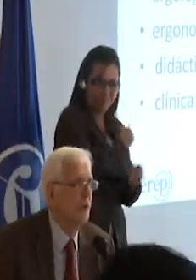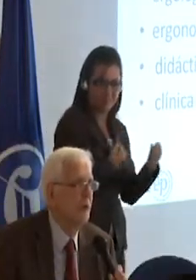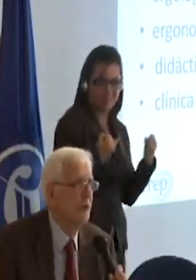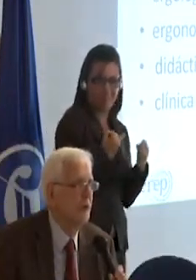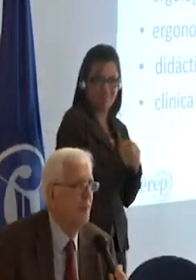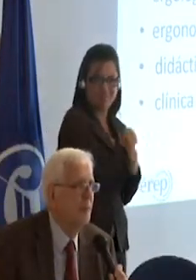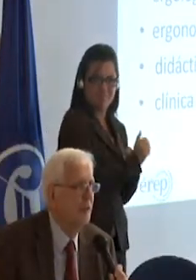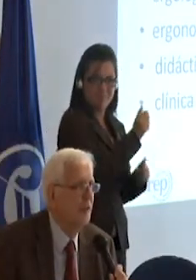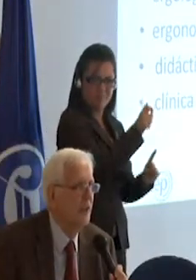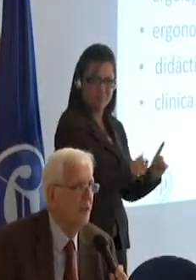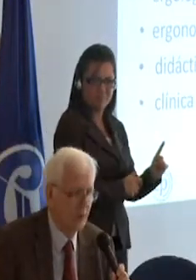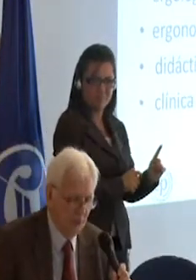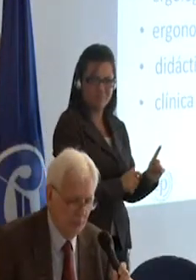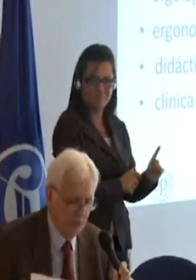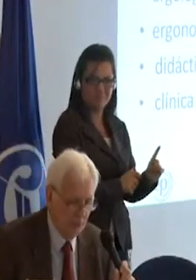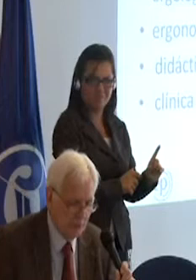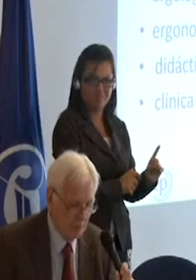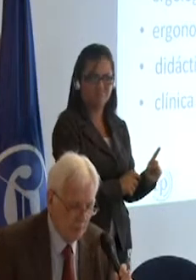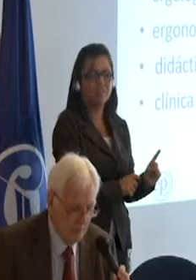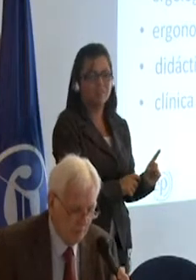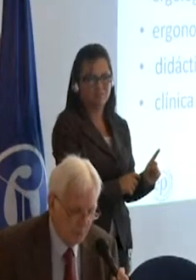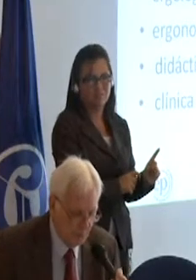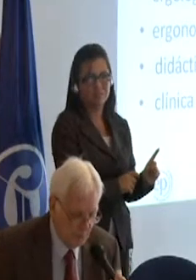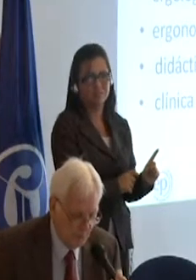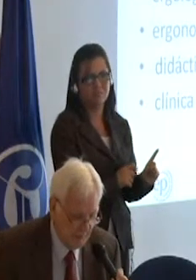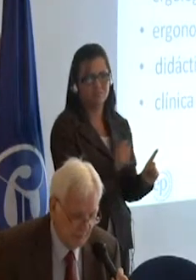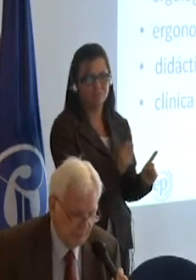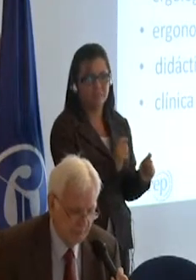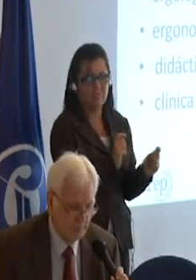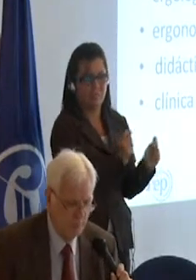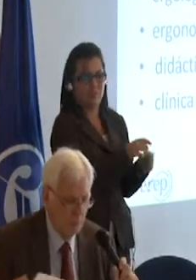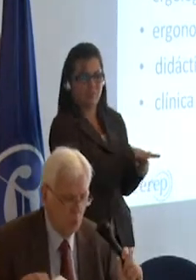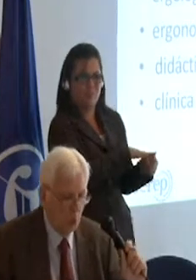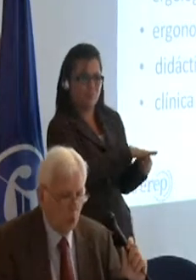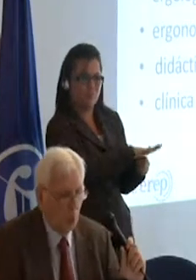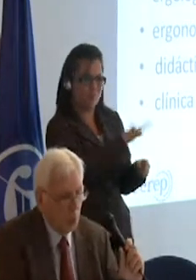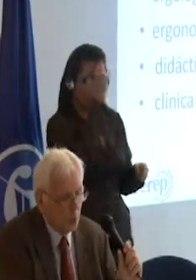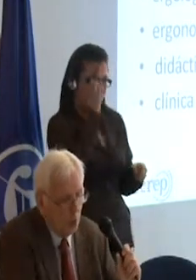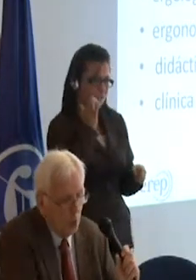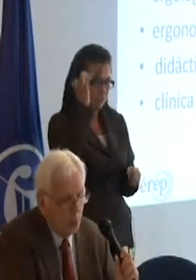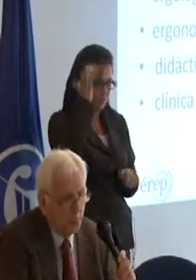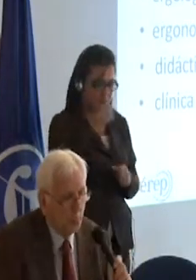movilizadas, susceptibles de ser movilizadas en situaciones profesionales.